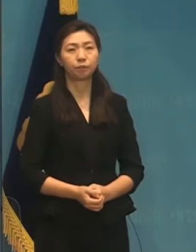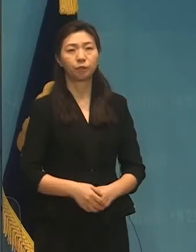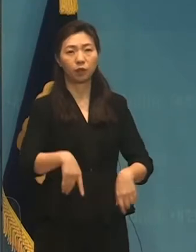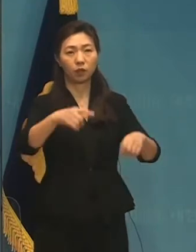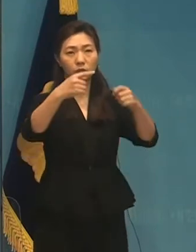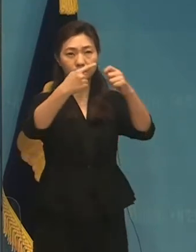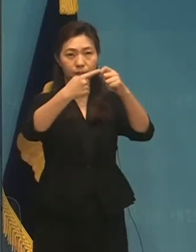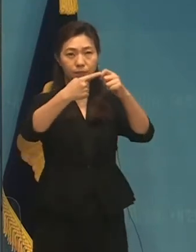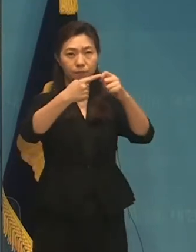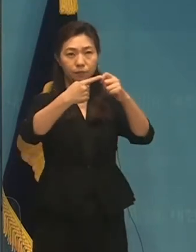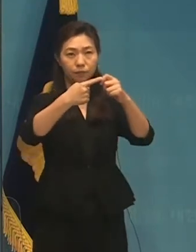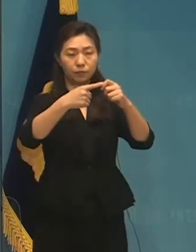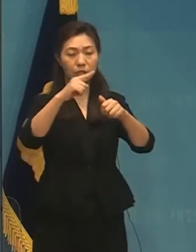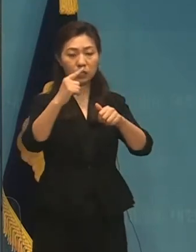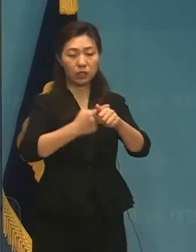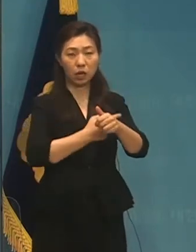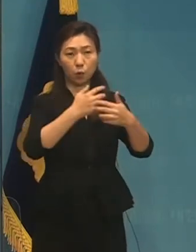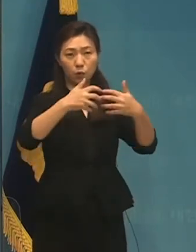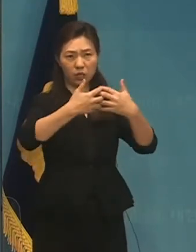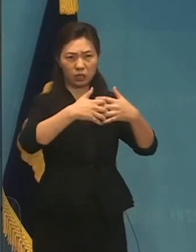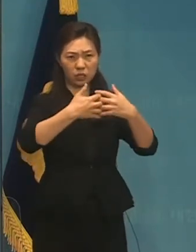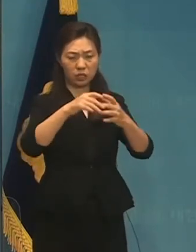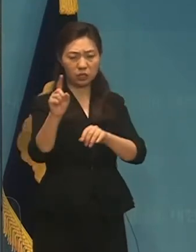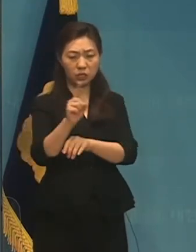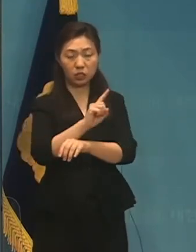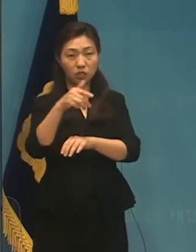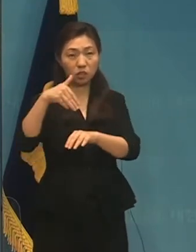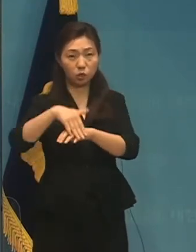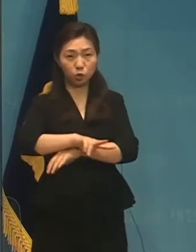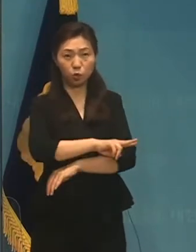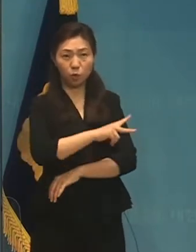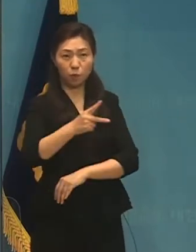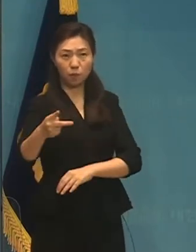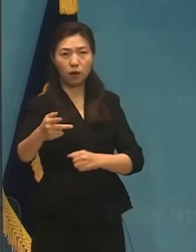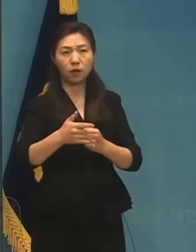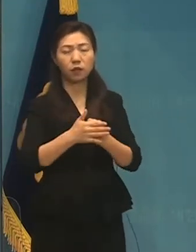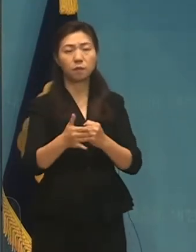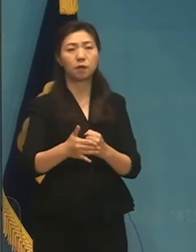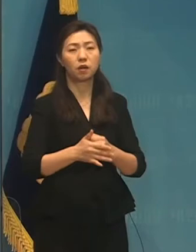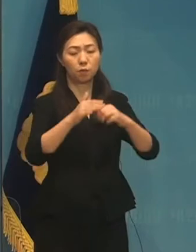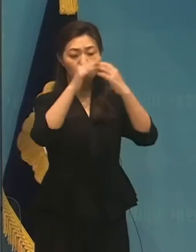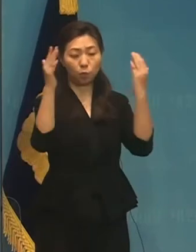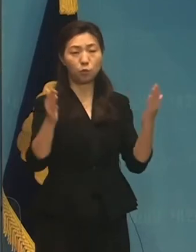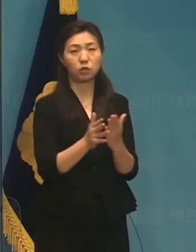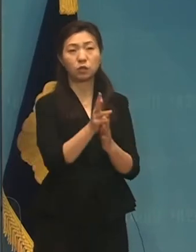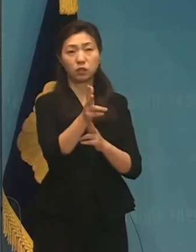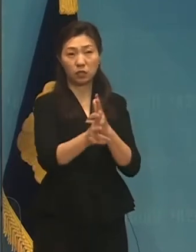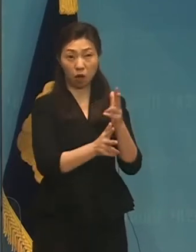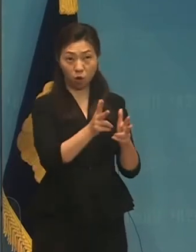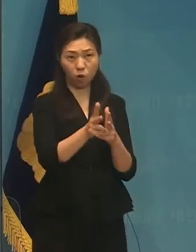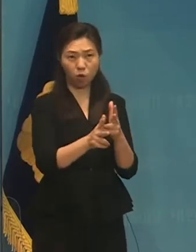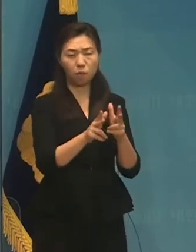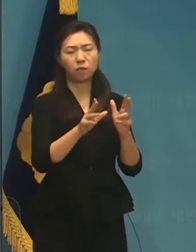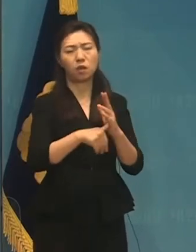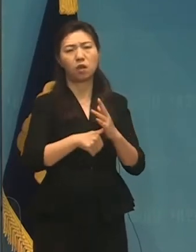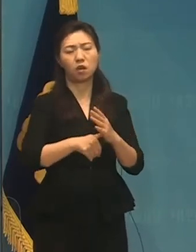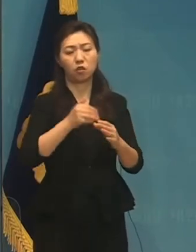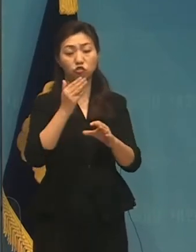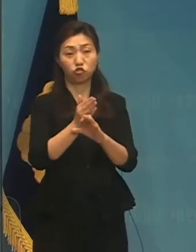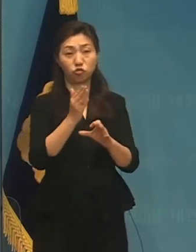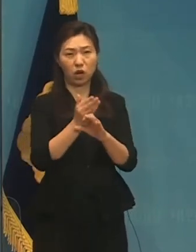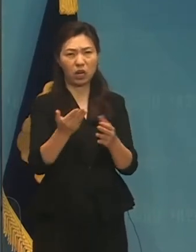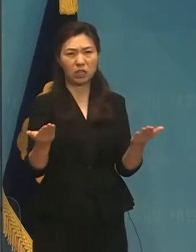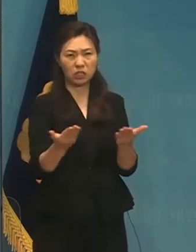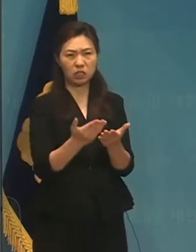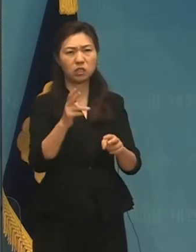첫째, 자동화와 디지털화로 전 산업 분야에서 중간 지대의 일자리가 빠르게